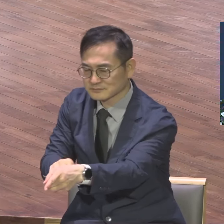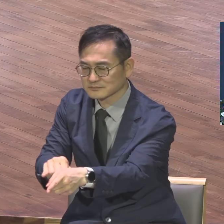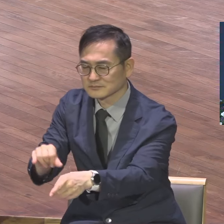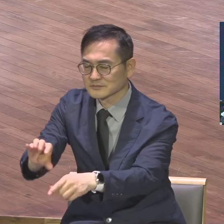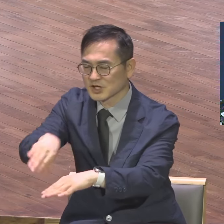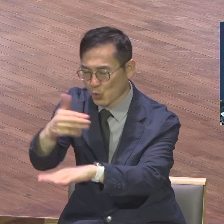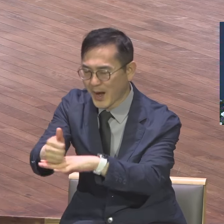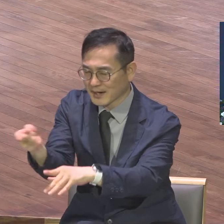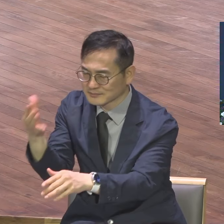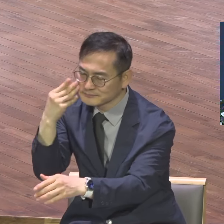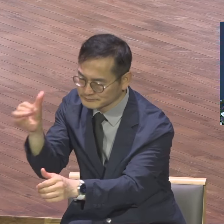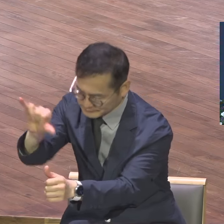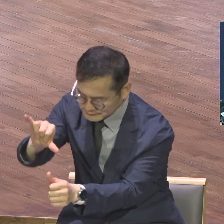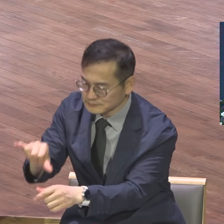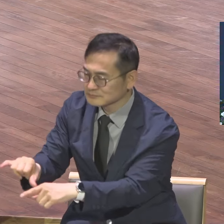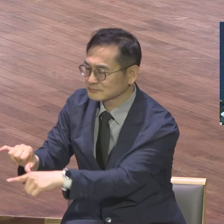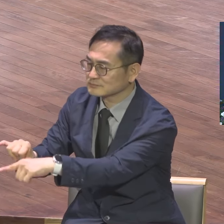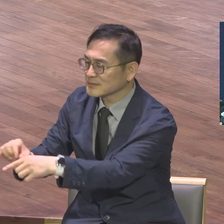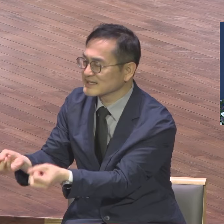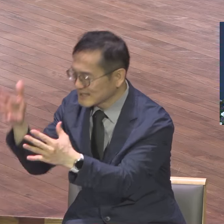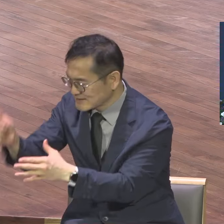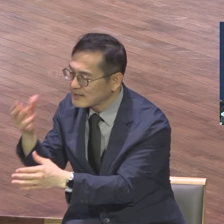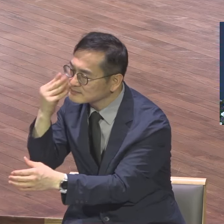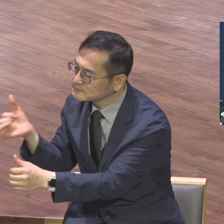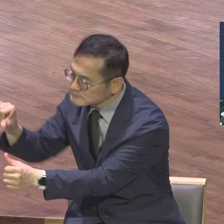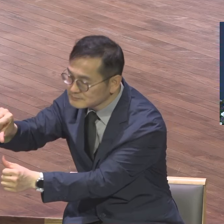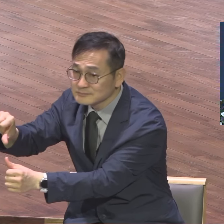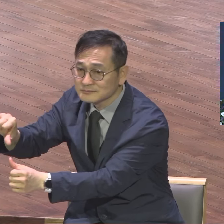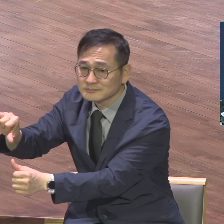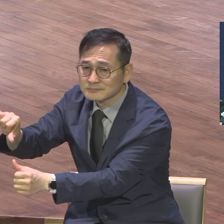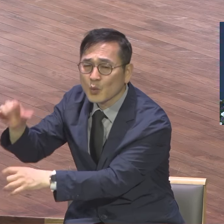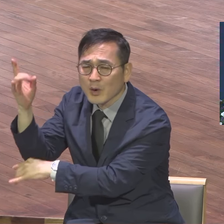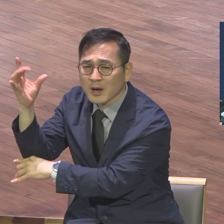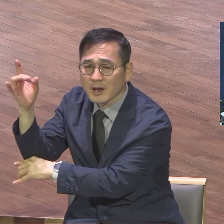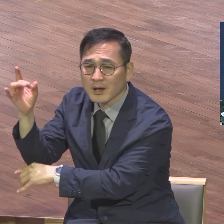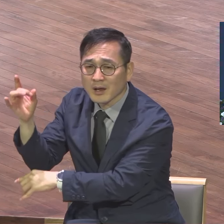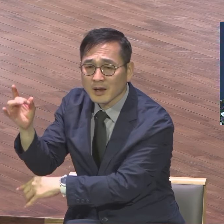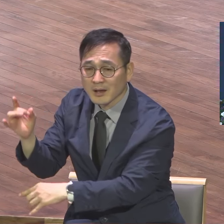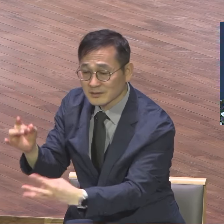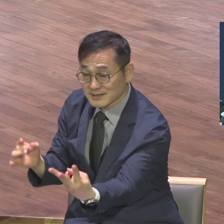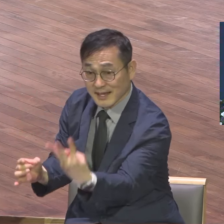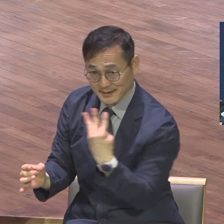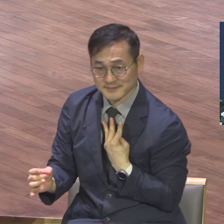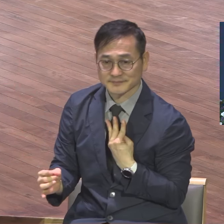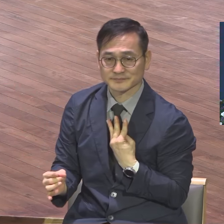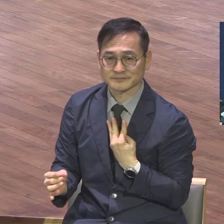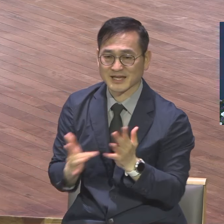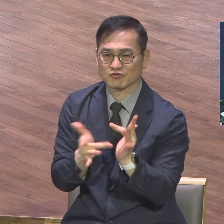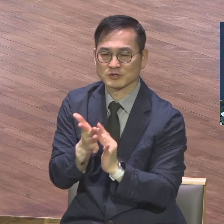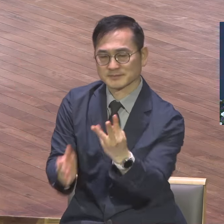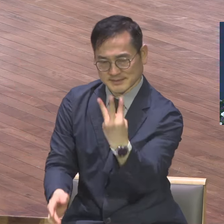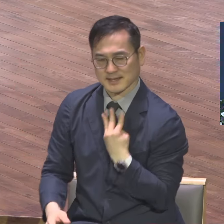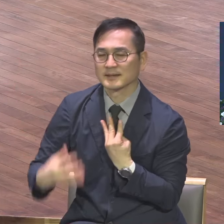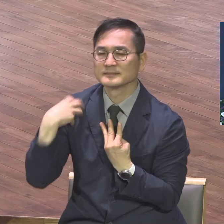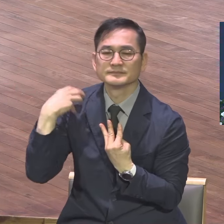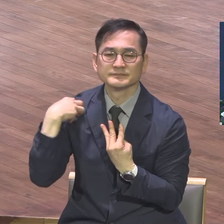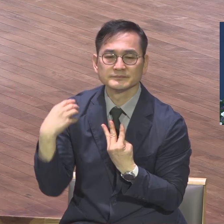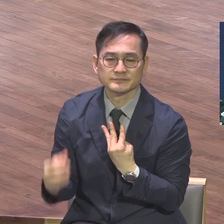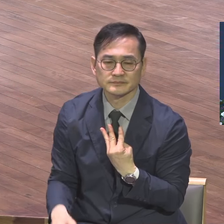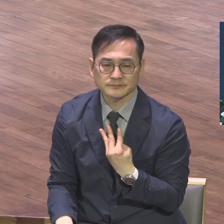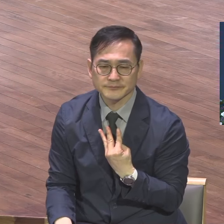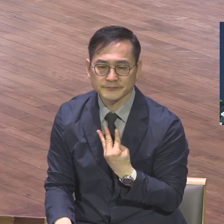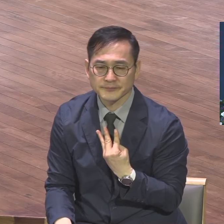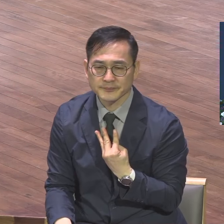왕 해. 그렇게 기름을 부어주세요. 성부, 성자, 성령 이름으로. 그래서 이 예수님이 이